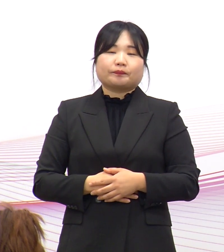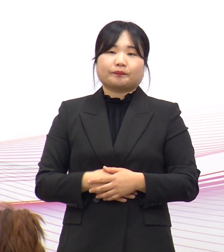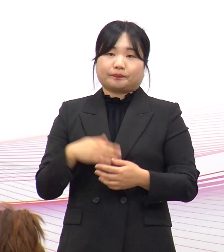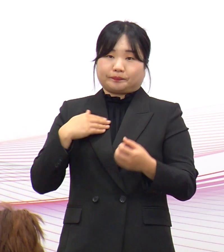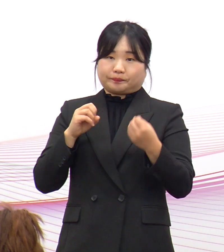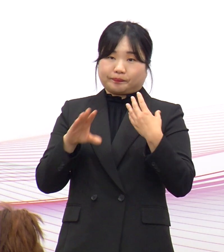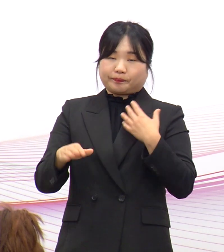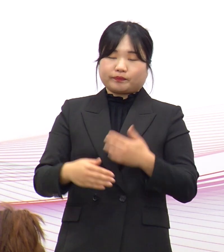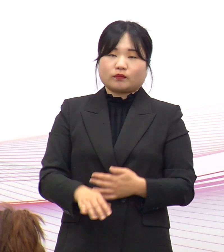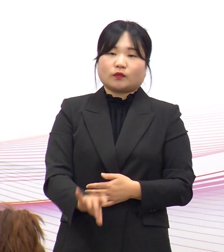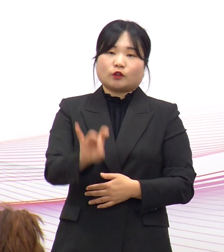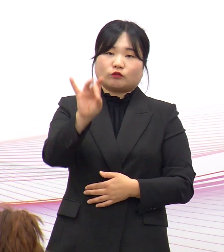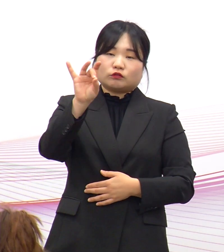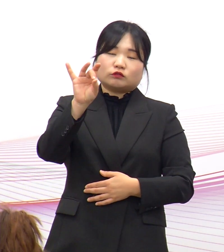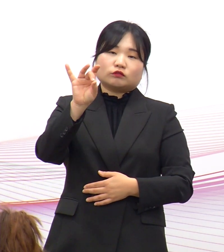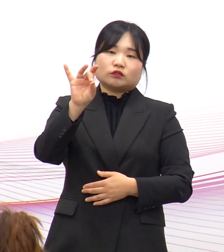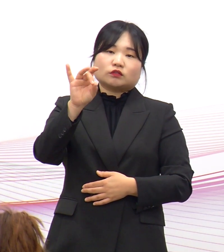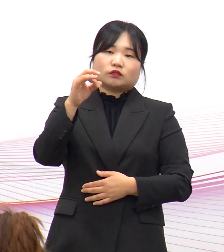우선